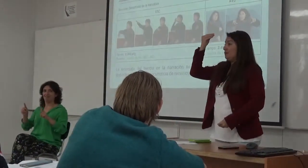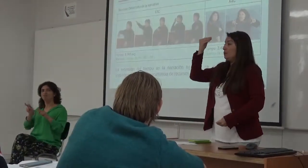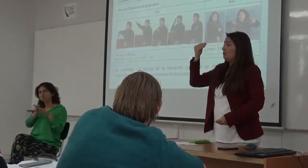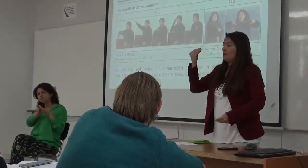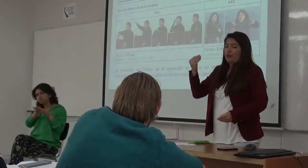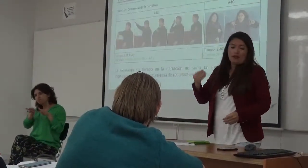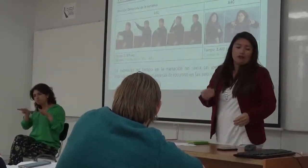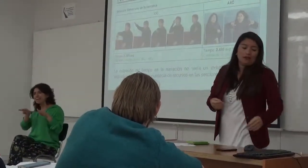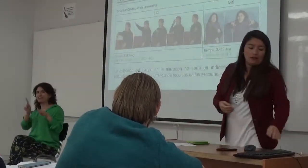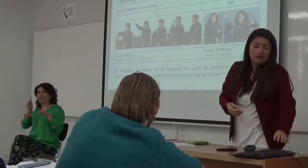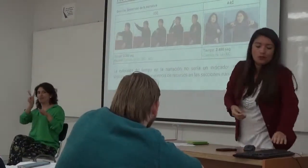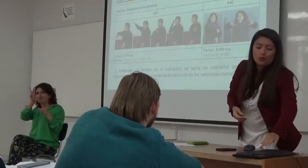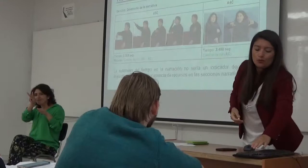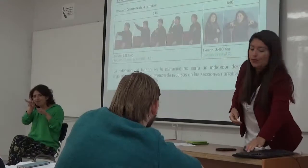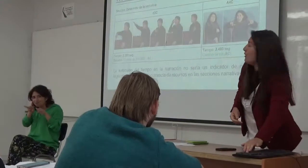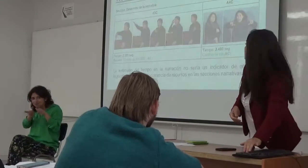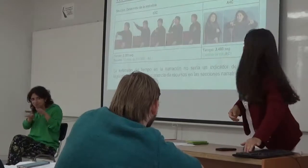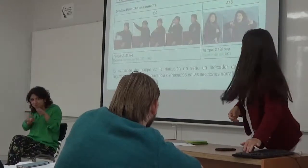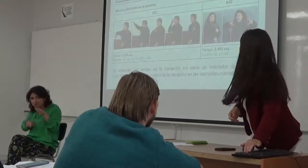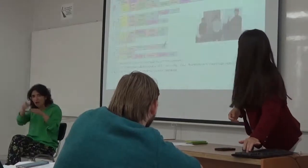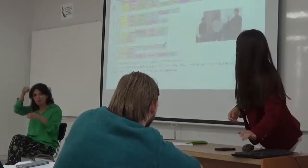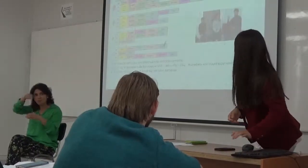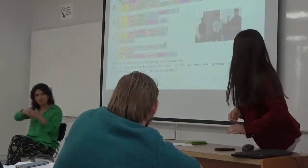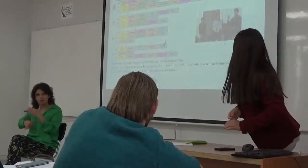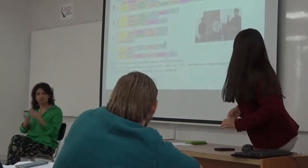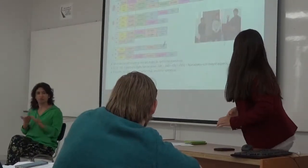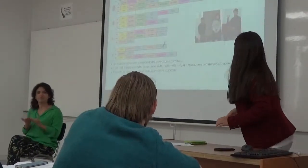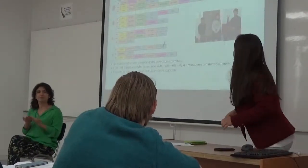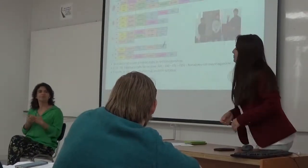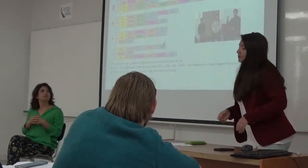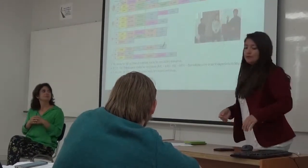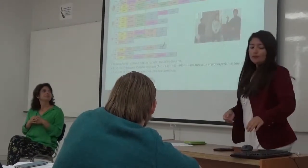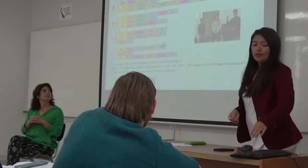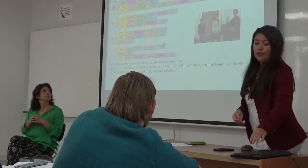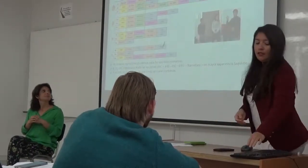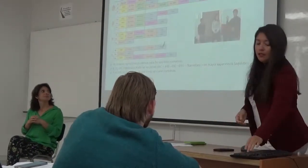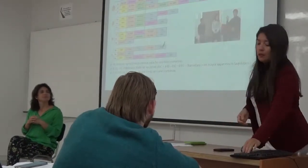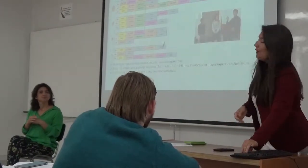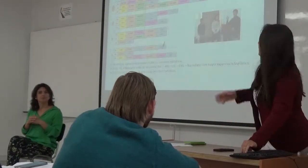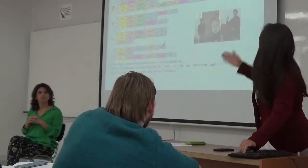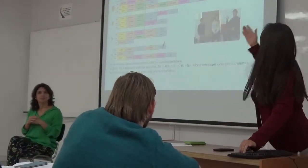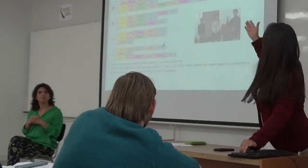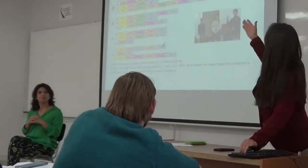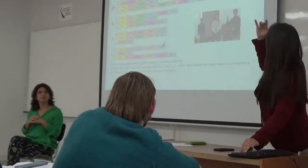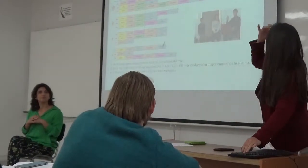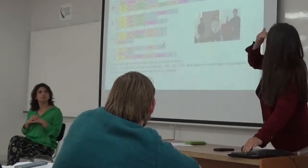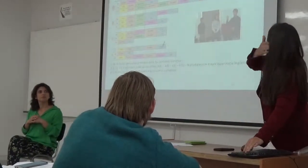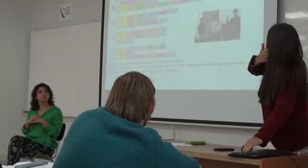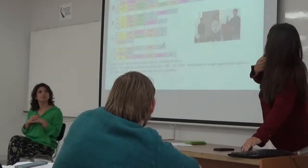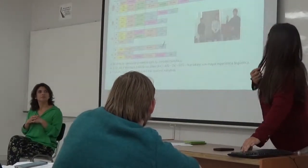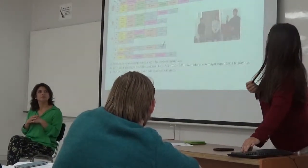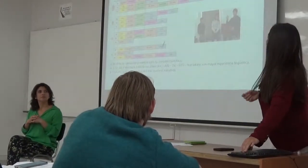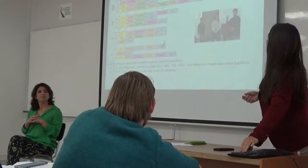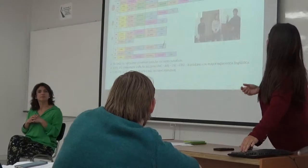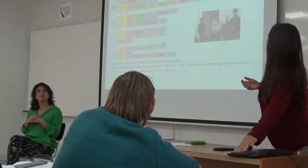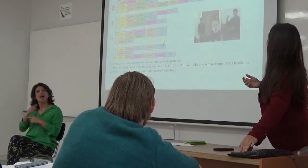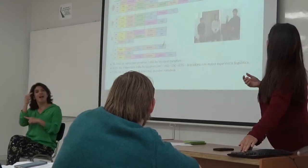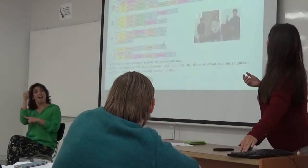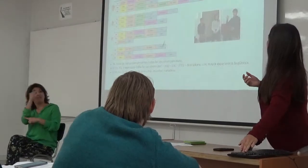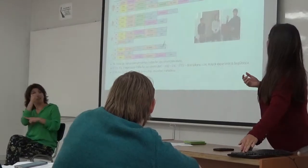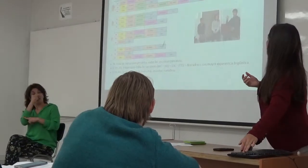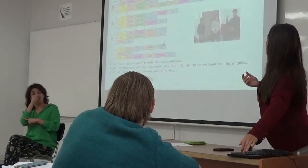vertical al concurrir distintos recursos. Bueno, este es el detalle de